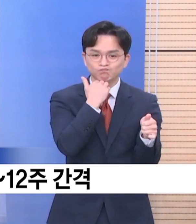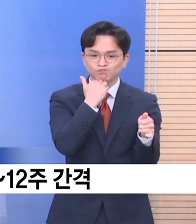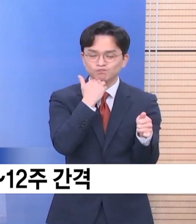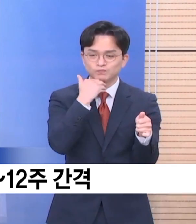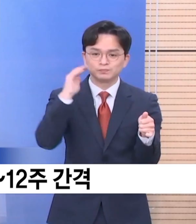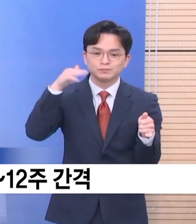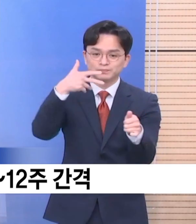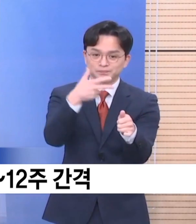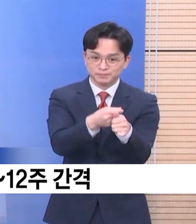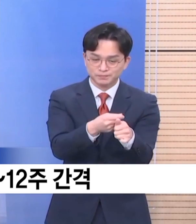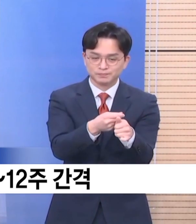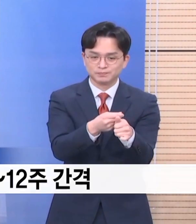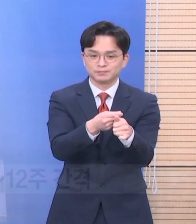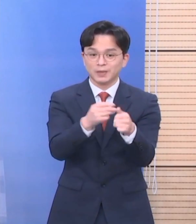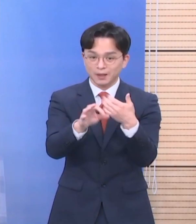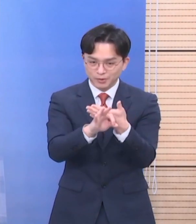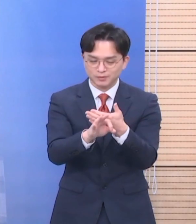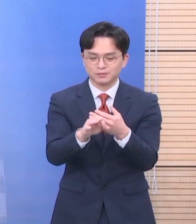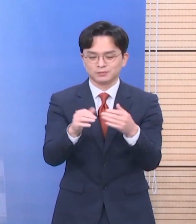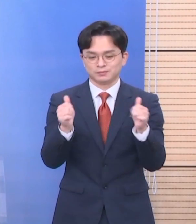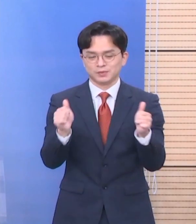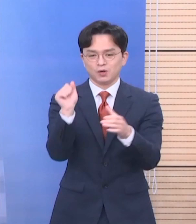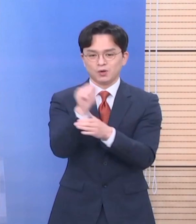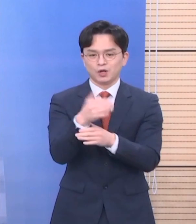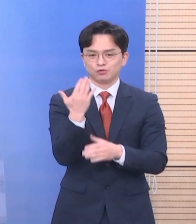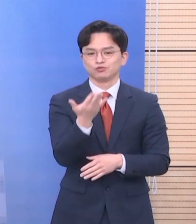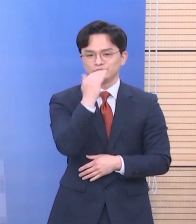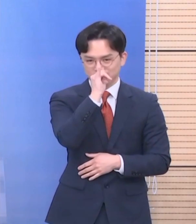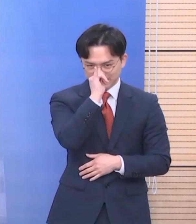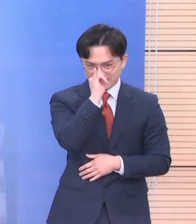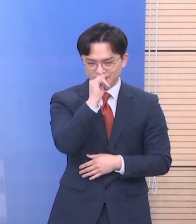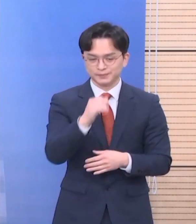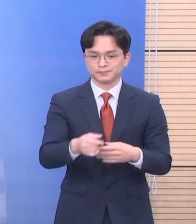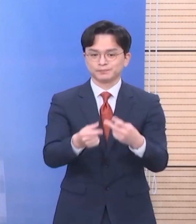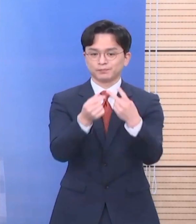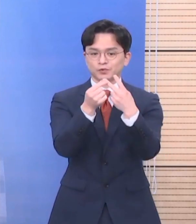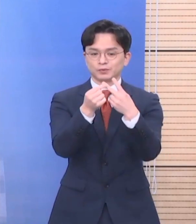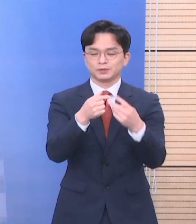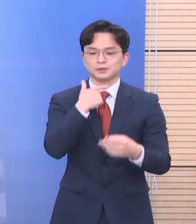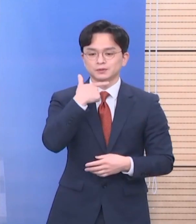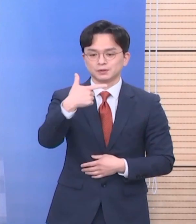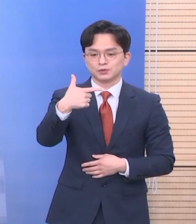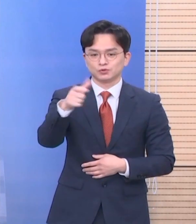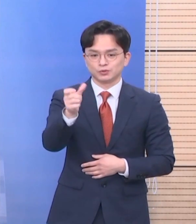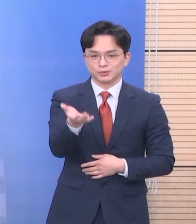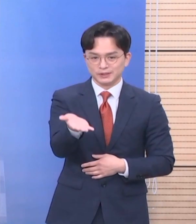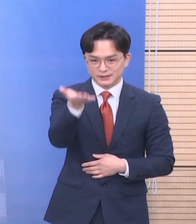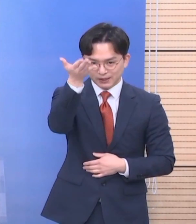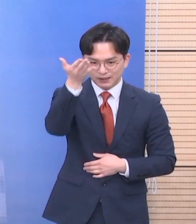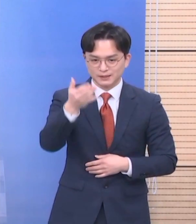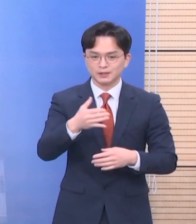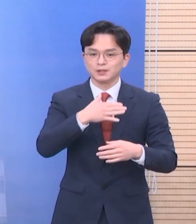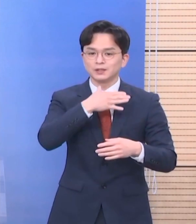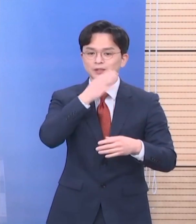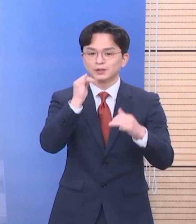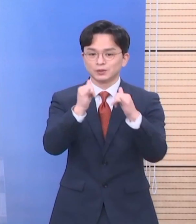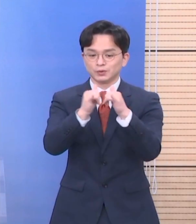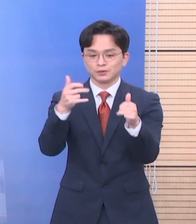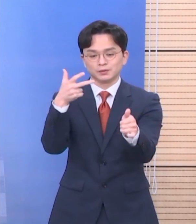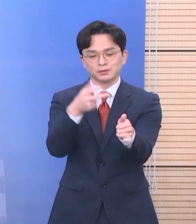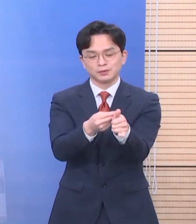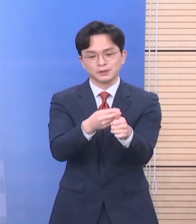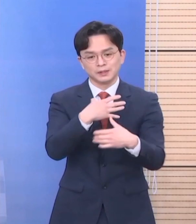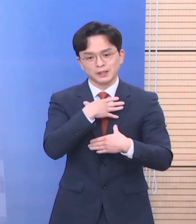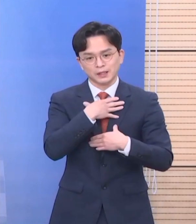품목화할 수 있다는 의견이었습니다. 둘째로 만 65세 이상의 고령자 투여의 적절성에